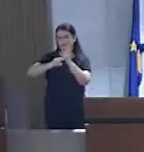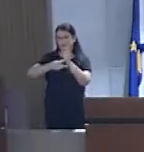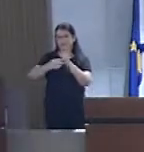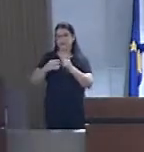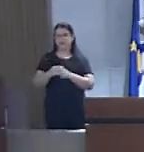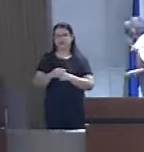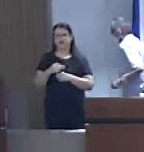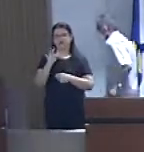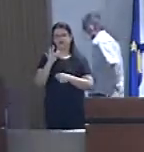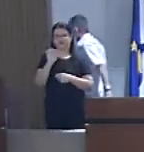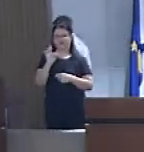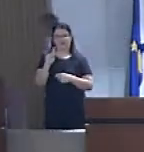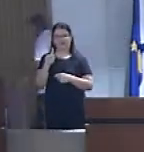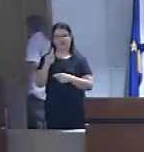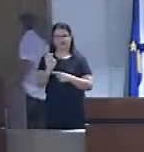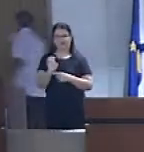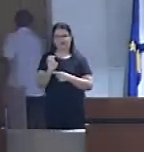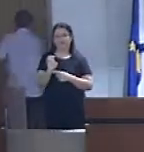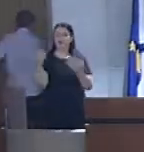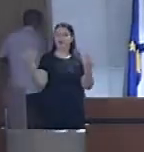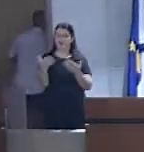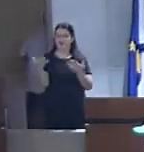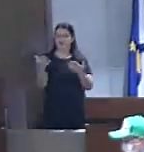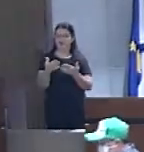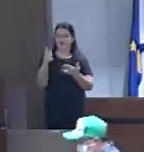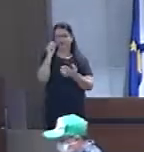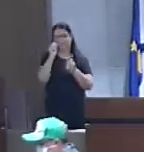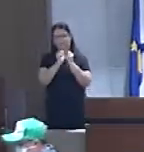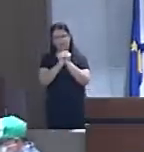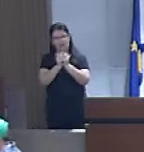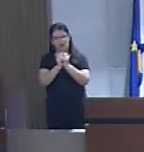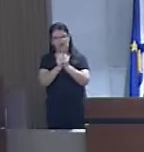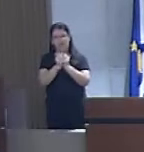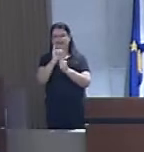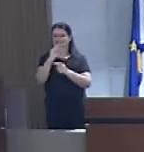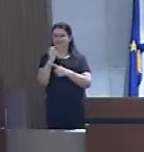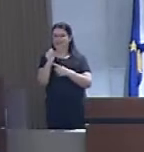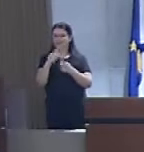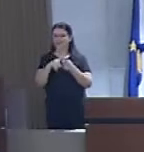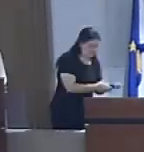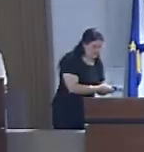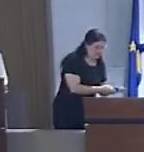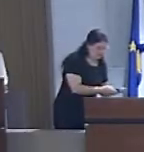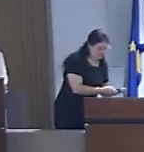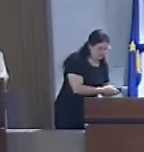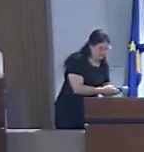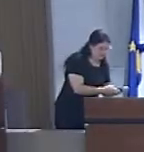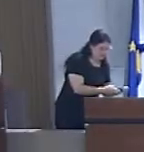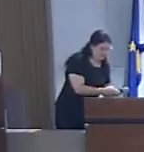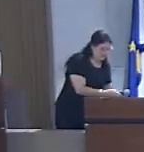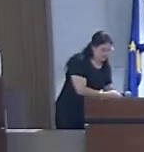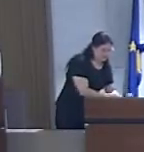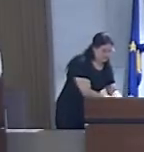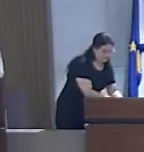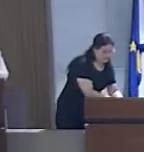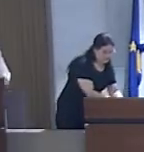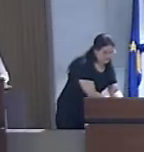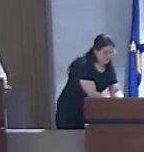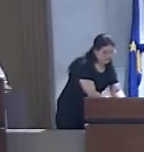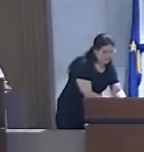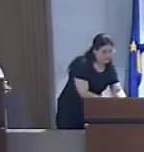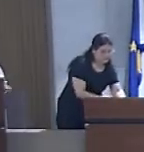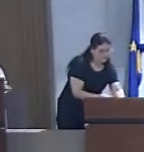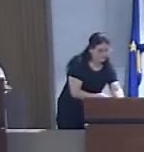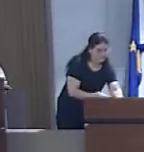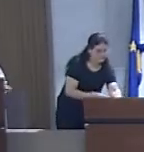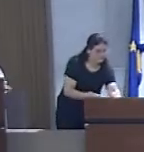à FETAP. Então, com a palavra, minha companheira Inês Belarmino. Para lá, vai ficar melhor aqui,